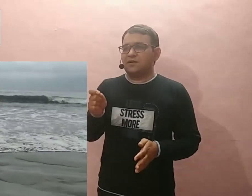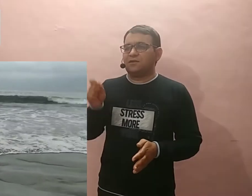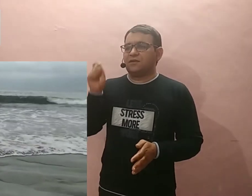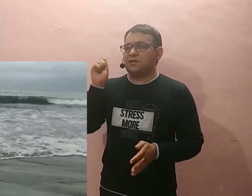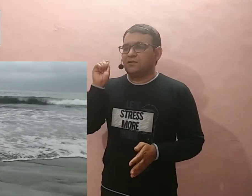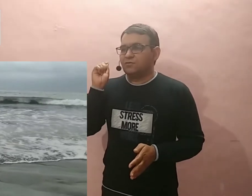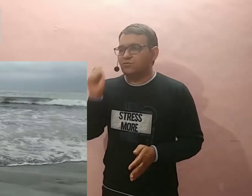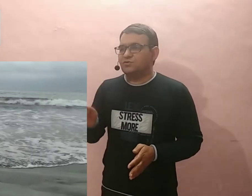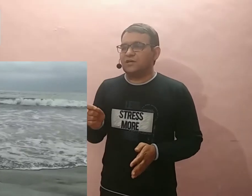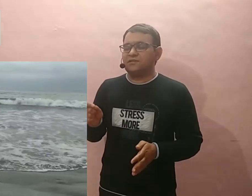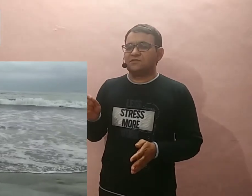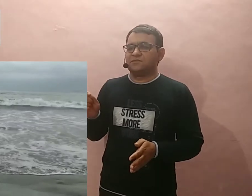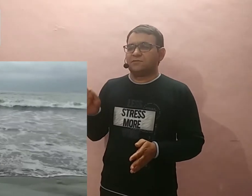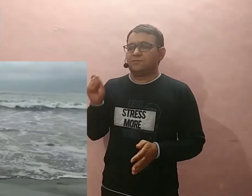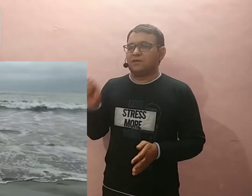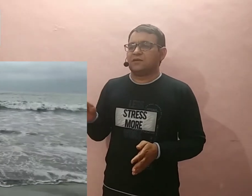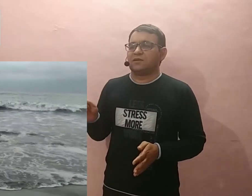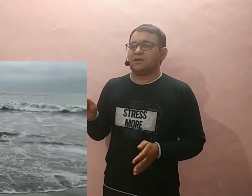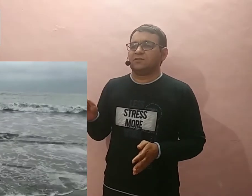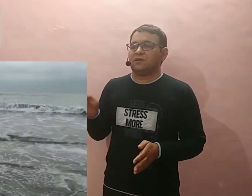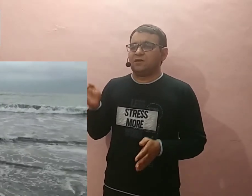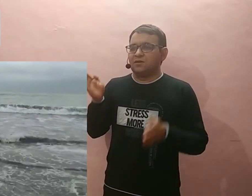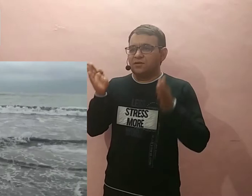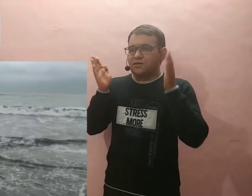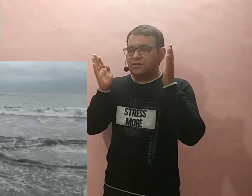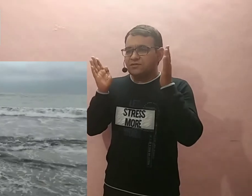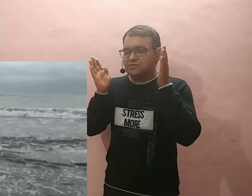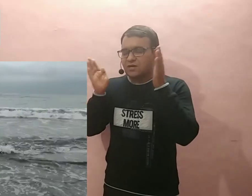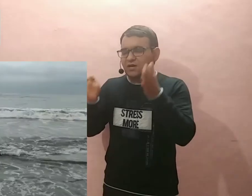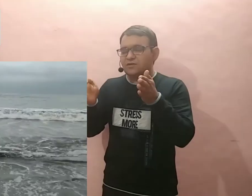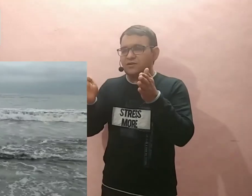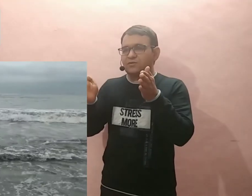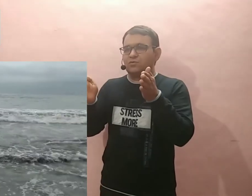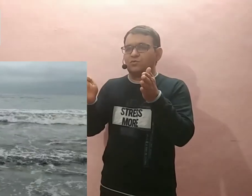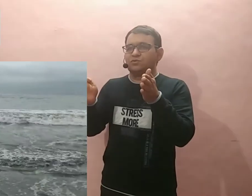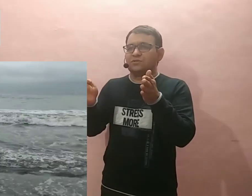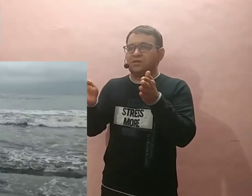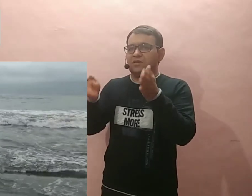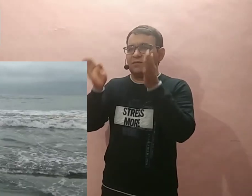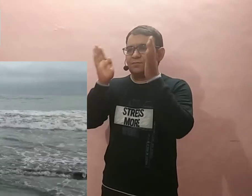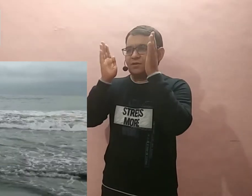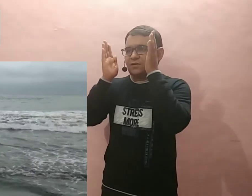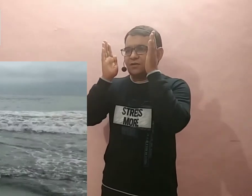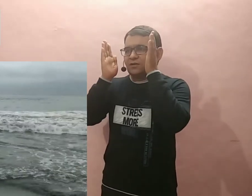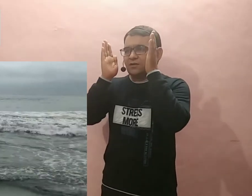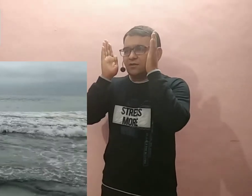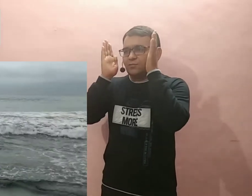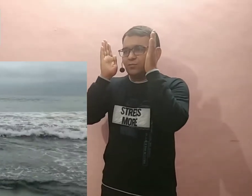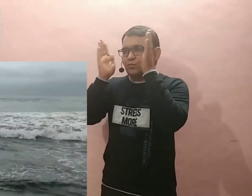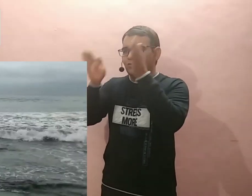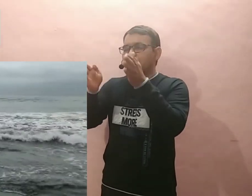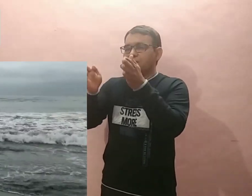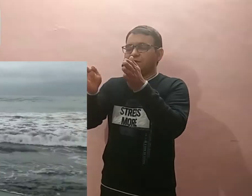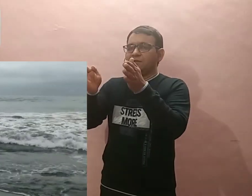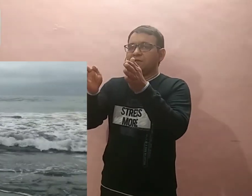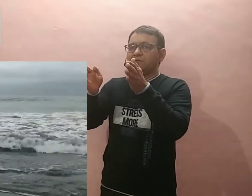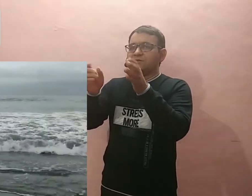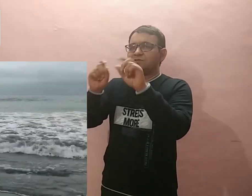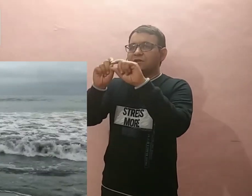घंटे 39 मिनट रखा था, इस टारगेट को उसने अपने पूरे घर